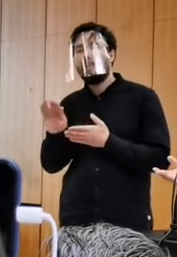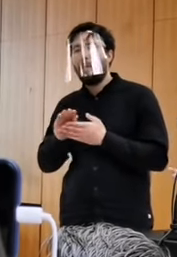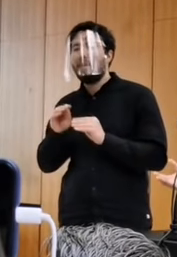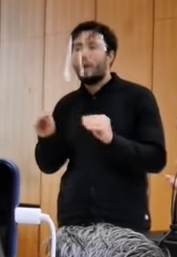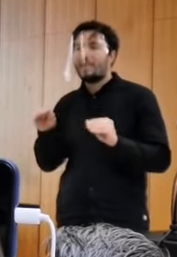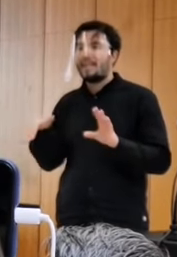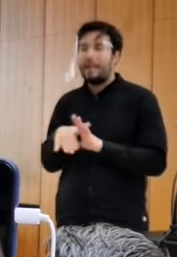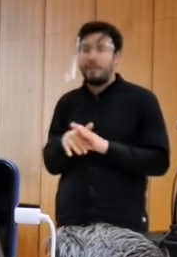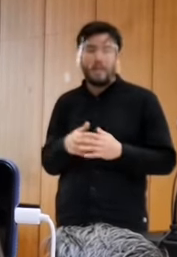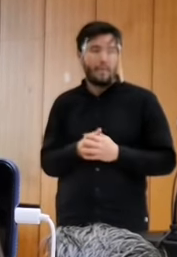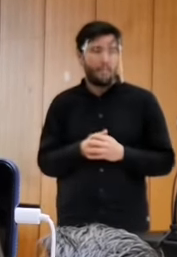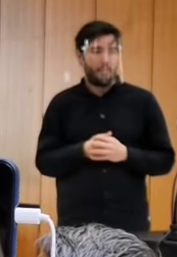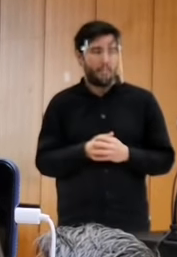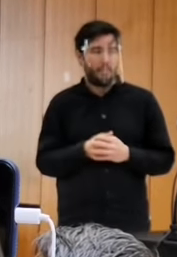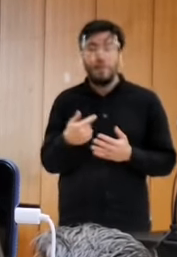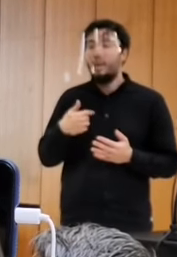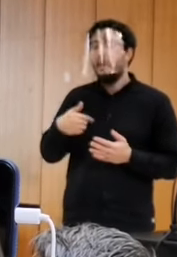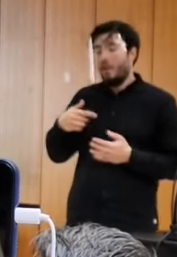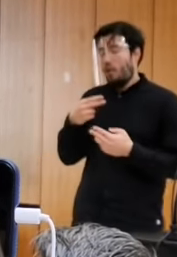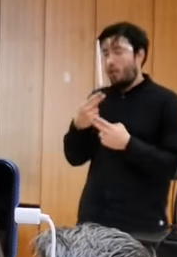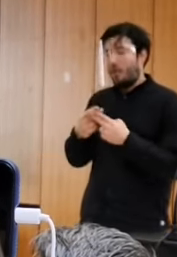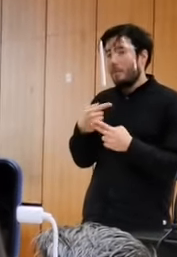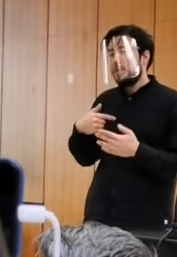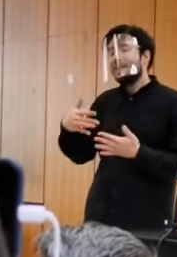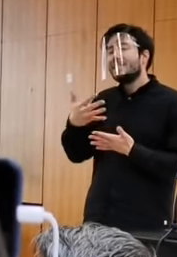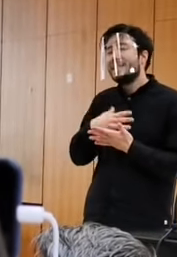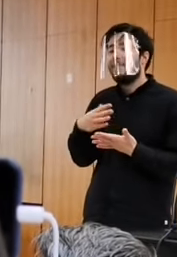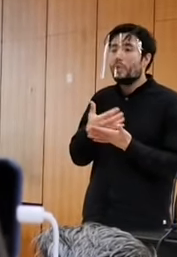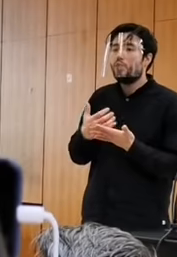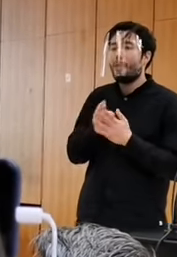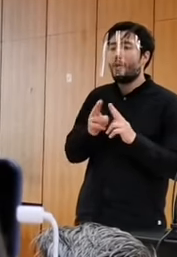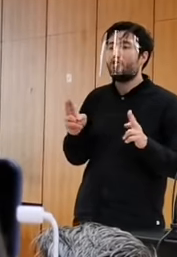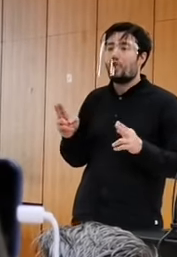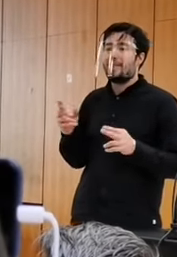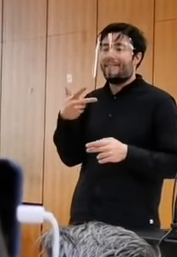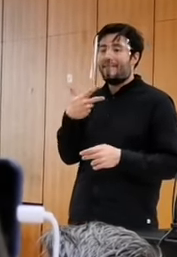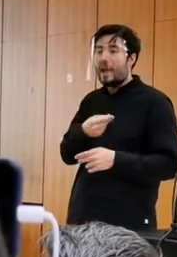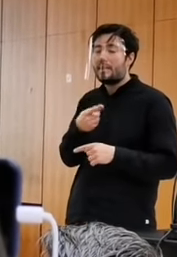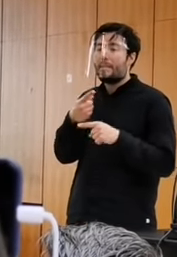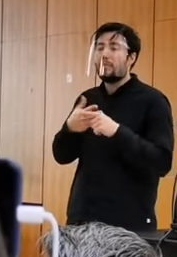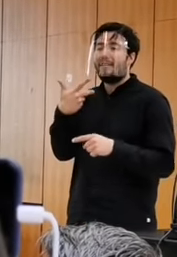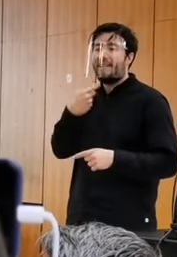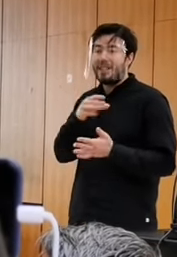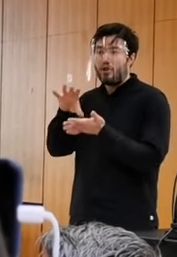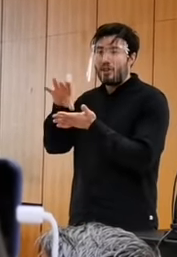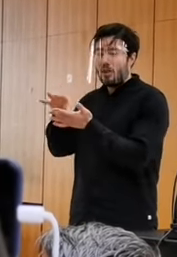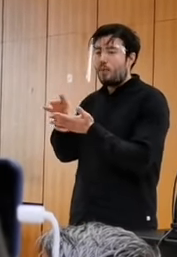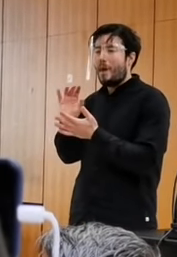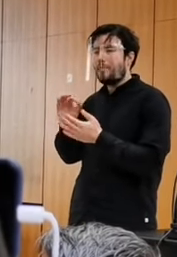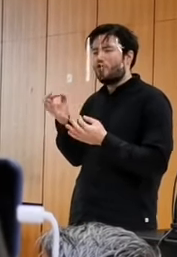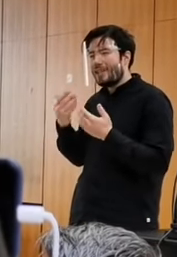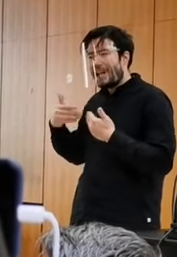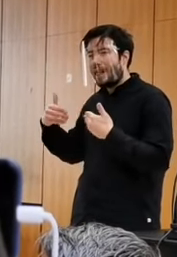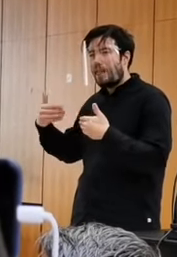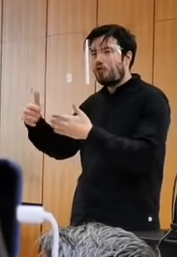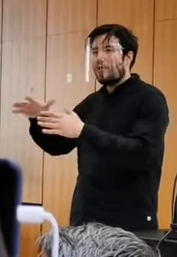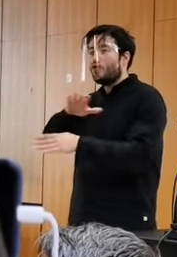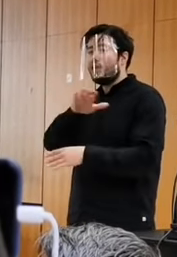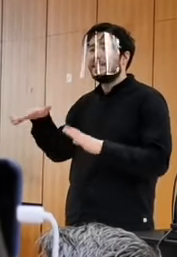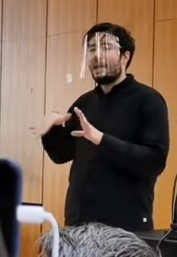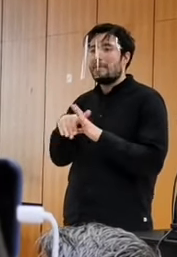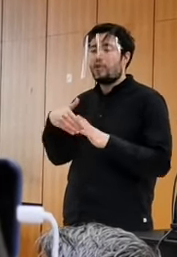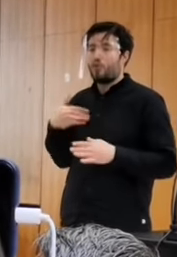Chceli sme využiť tú možnosť vakcín a vakcinačných centier, aby sme čo najrýchlejšie dokázali zaočkovať všetkých zamestnancov